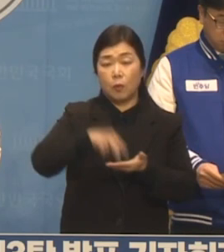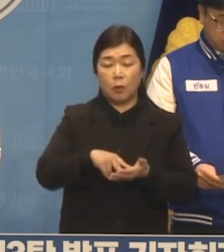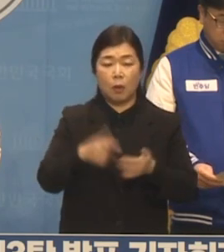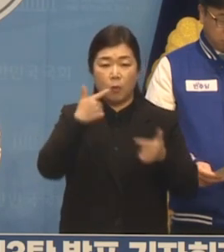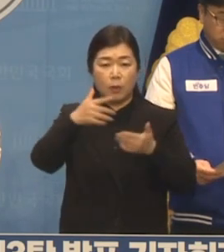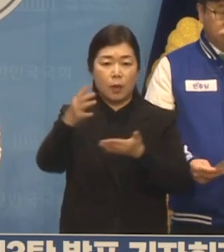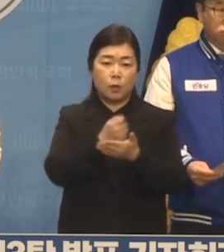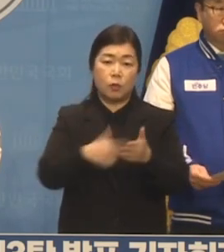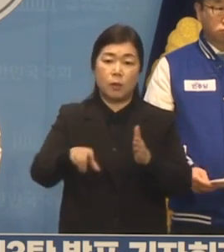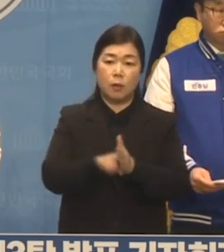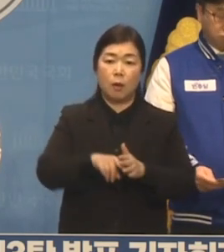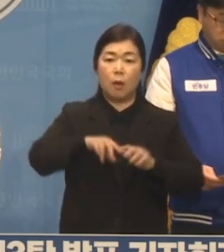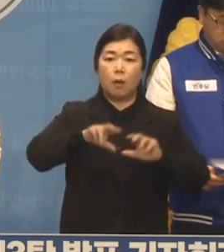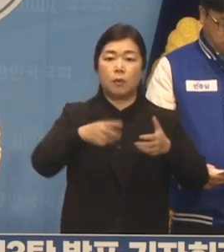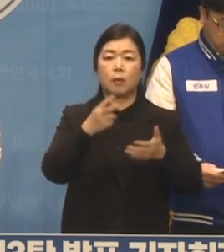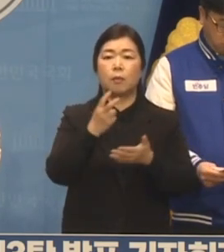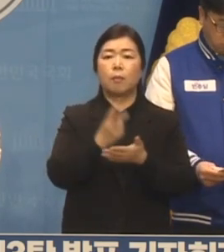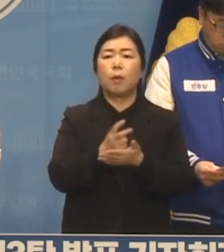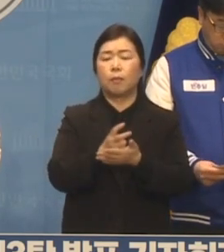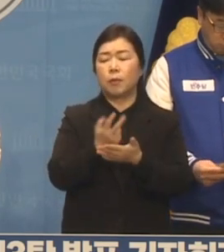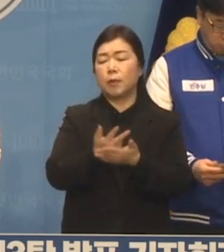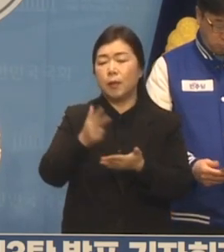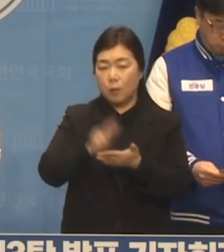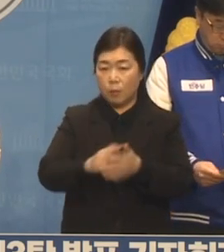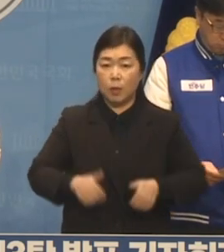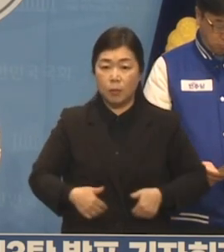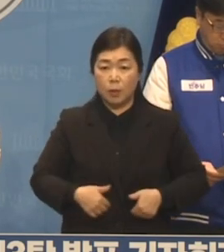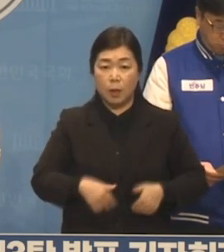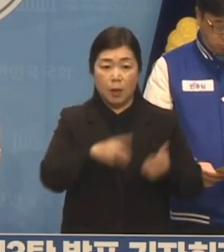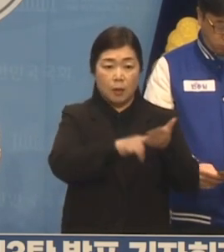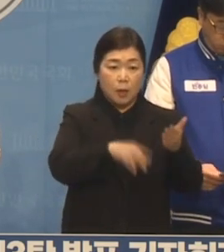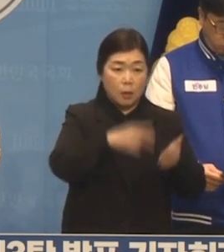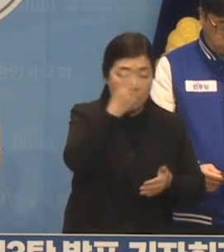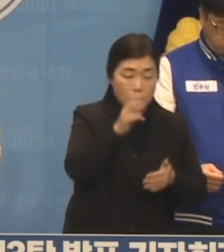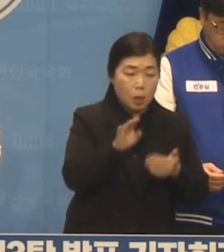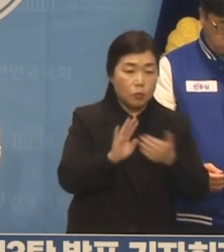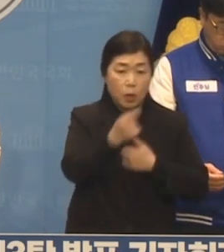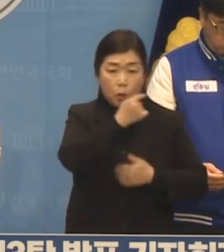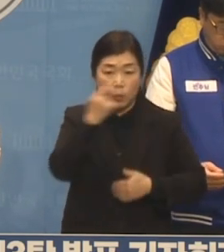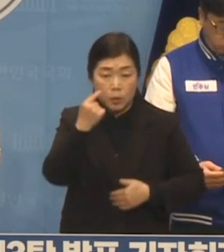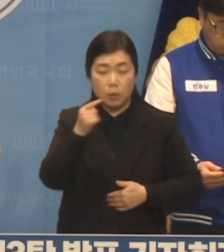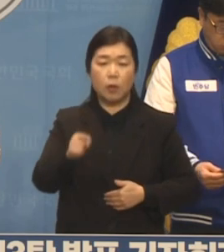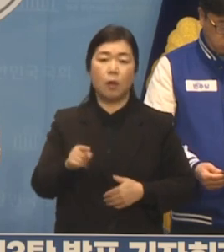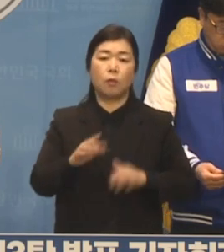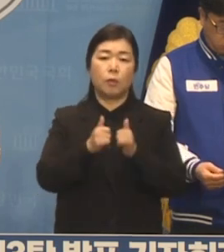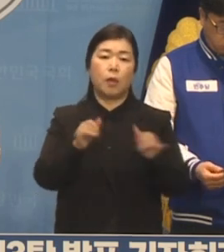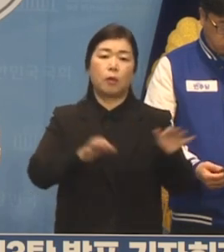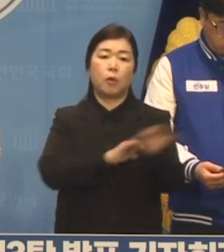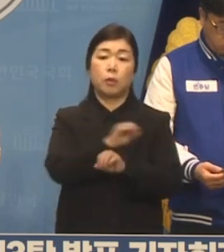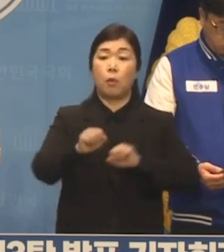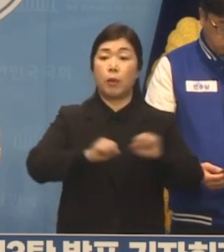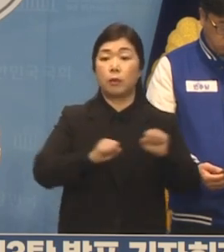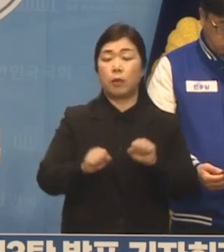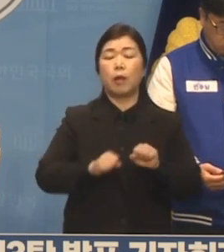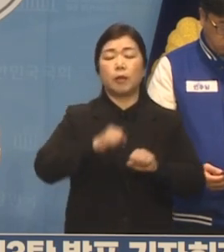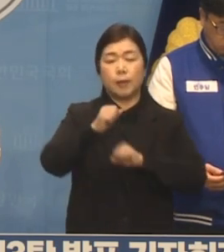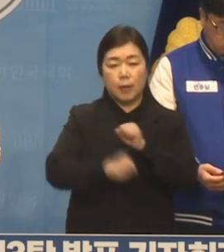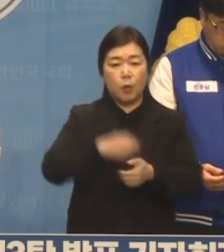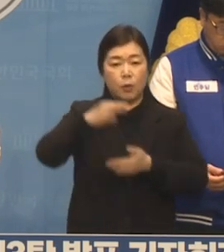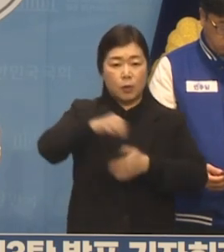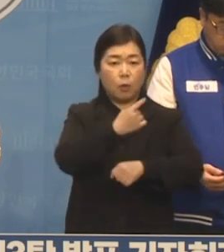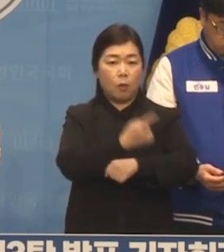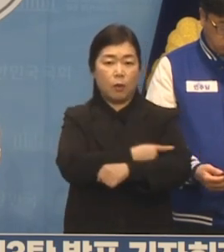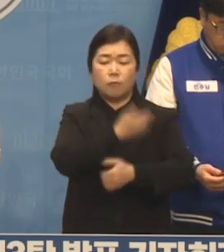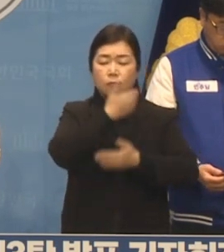방안으로 국세청법 제정이 필요합니다. 세무조사와 사후검증 등은 국민 경제활동의 자유와